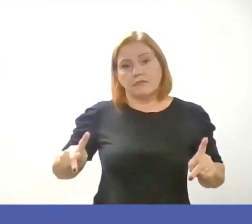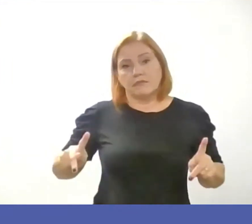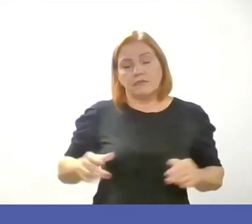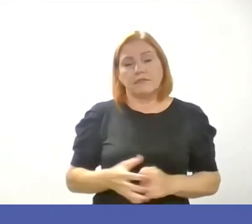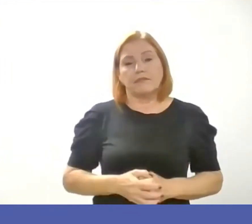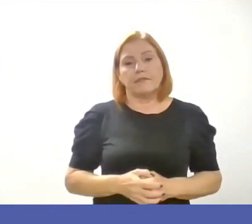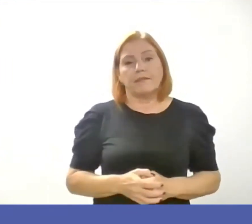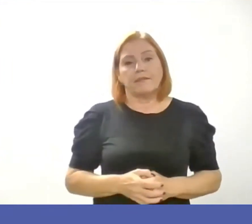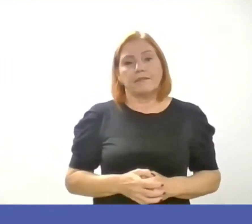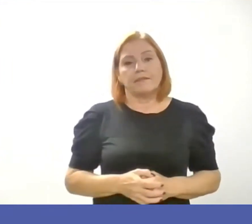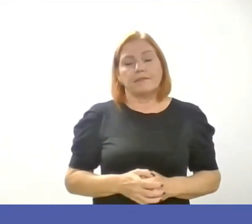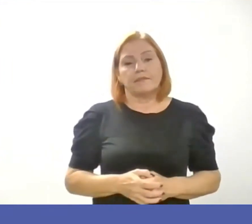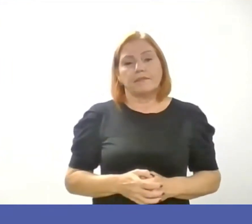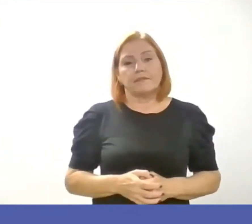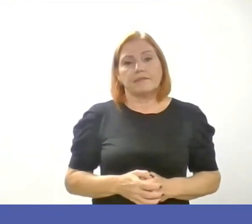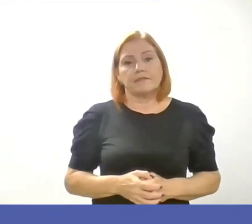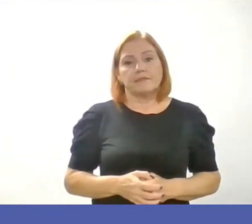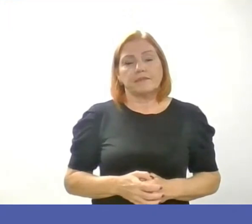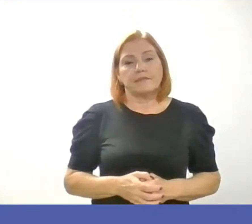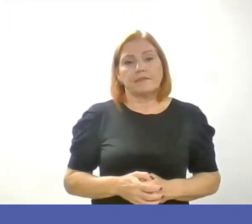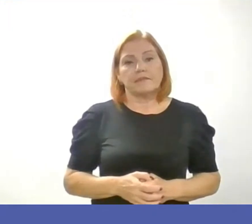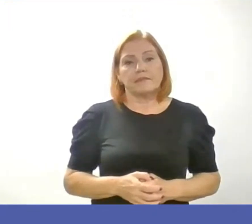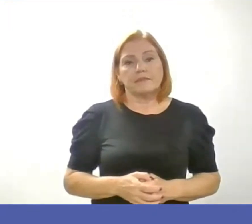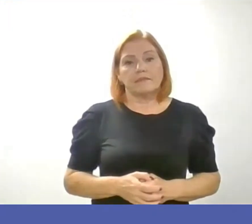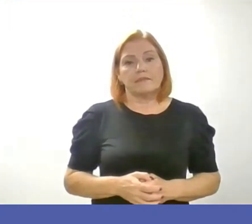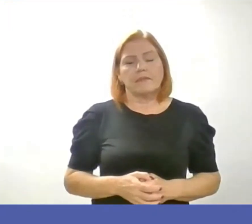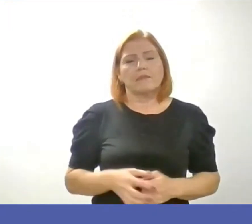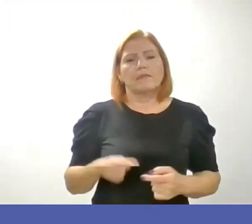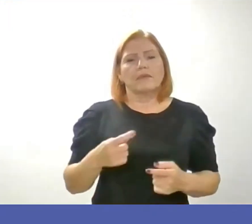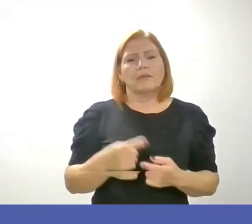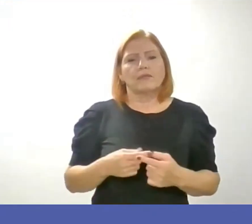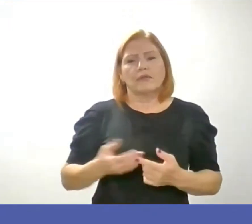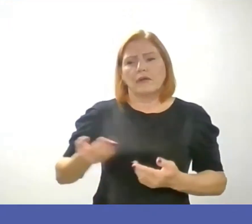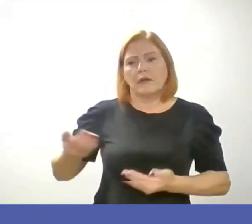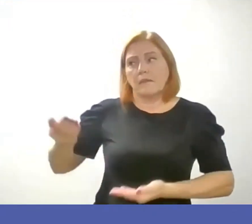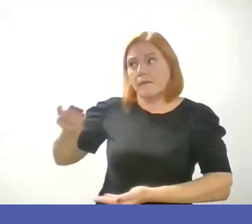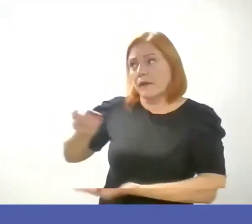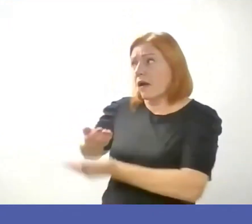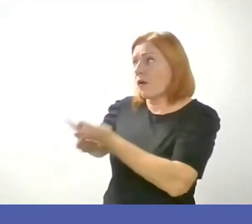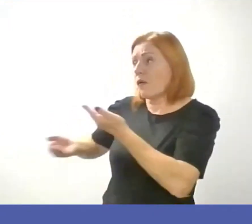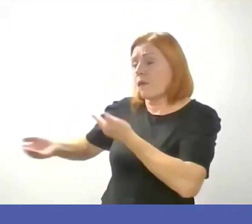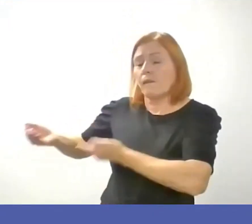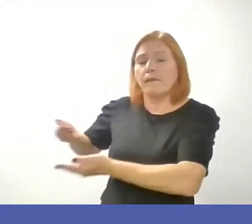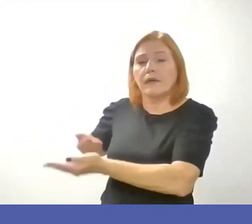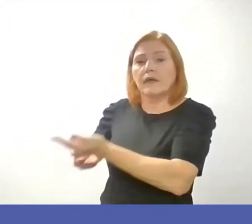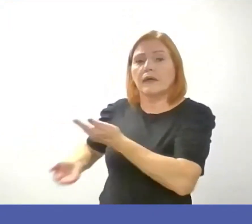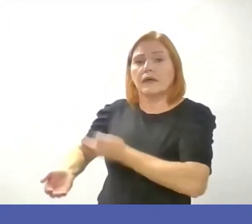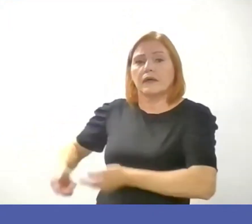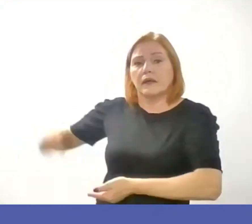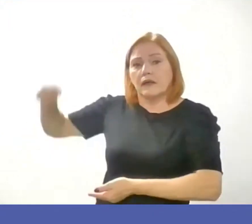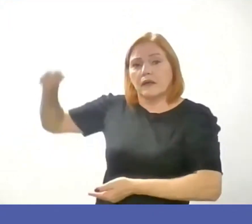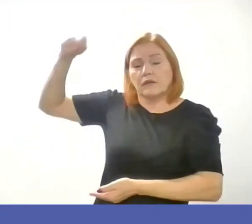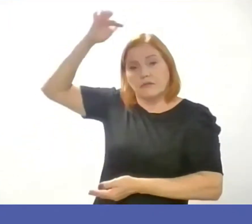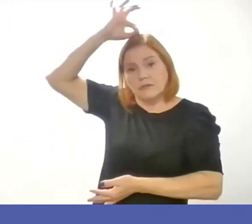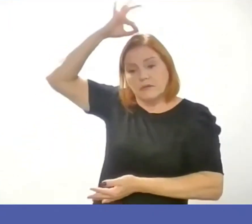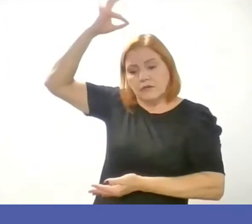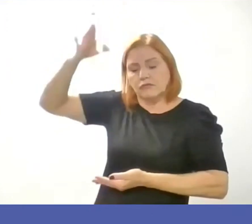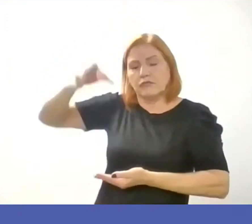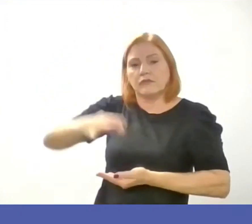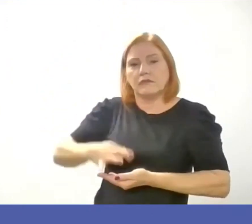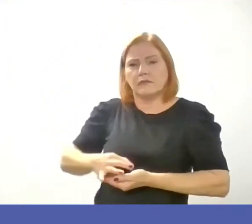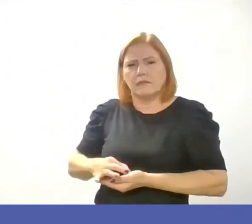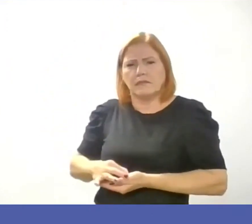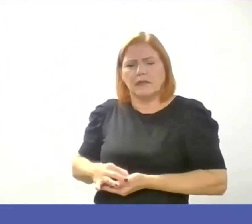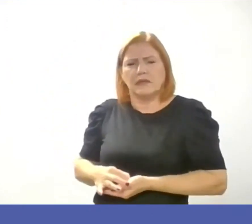E para cooperar com 7 espíritos, para cooperar com esse aumento de velocidade